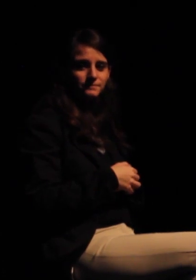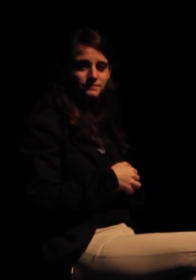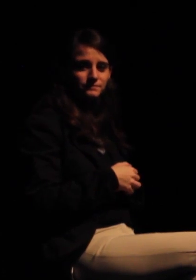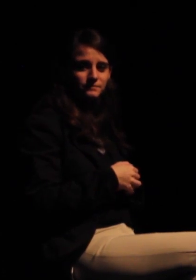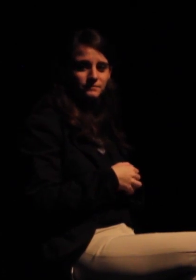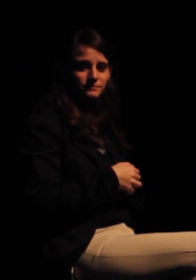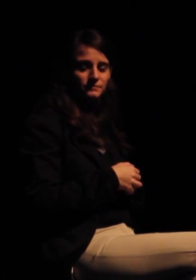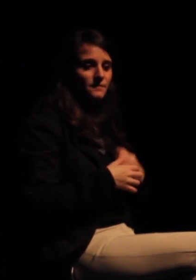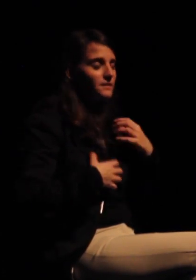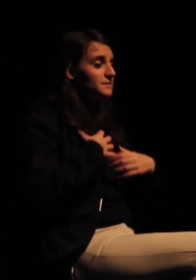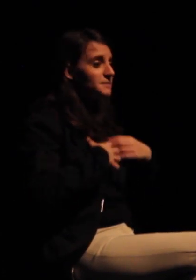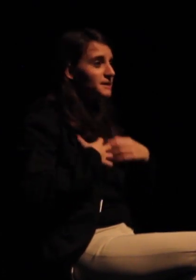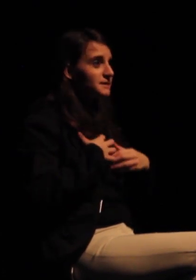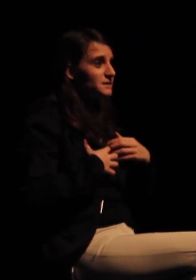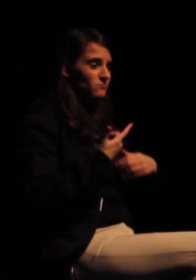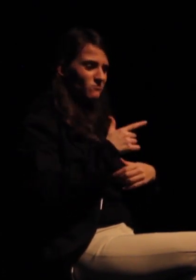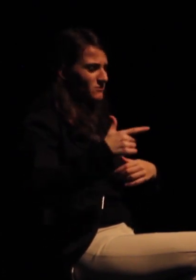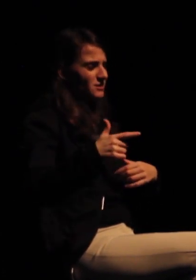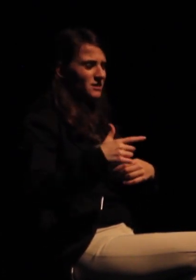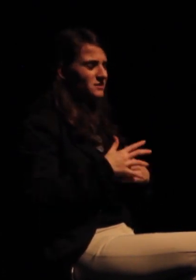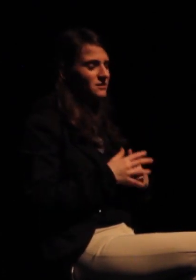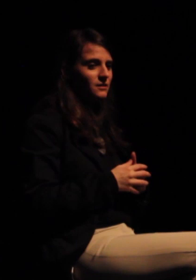falou: inspiração, meu filho, não existe.